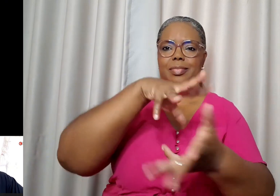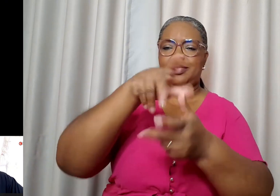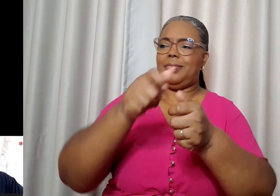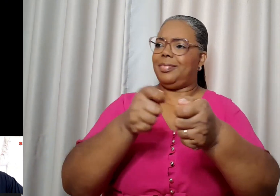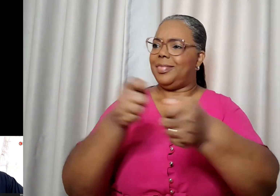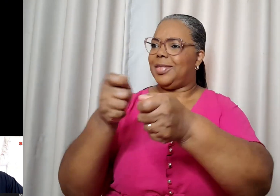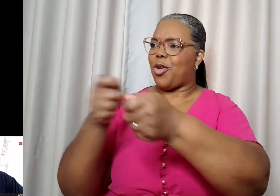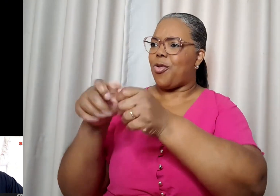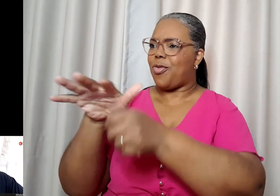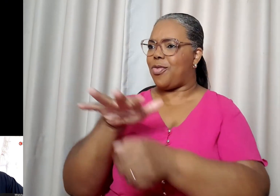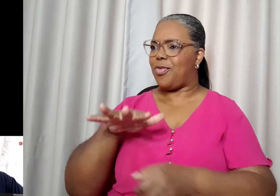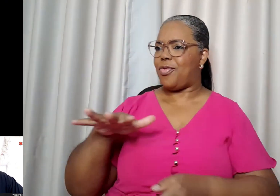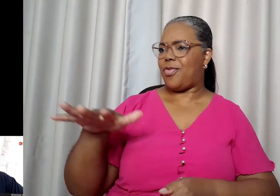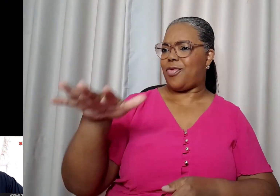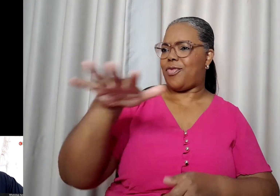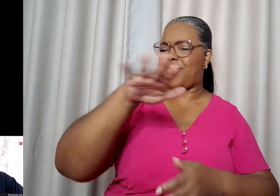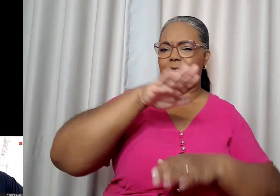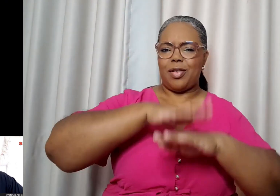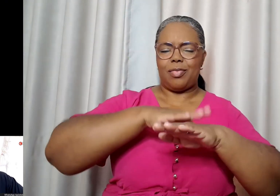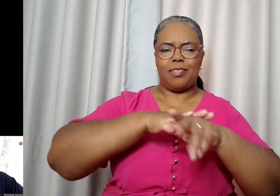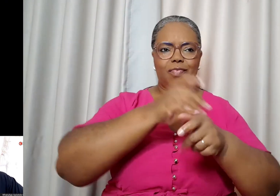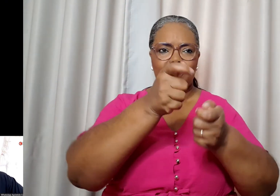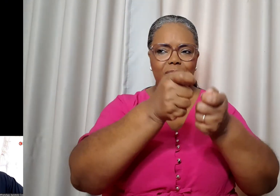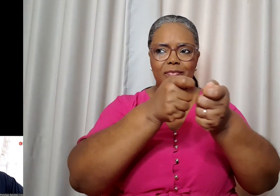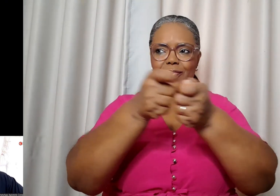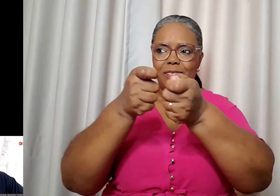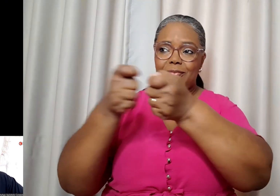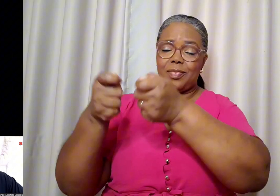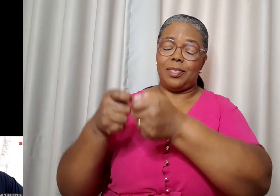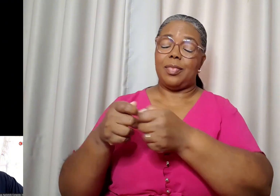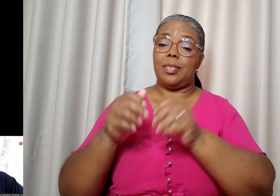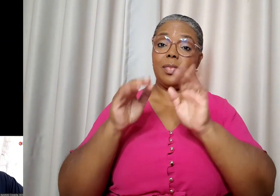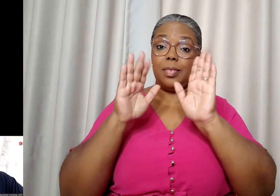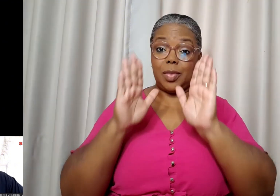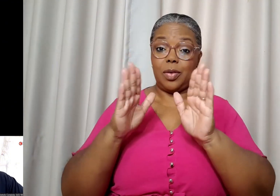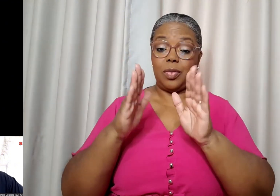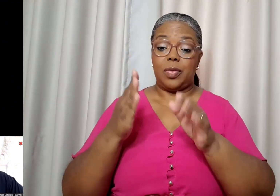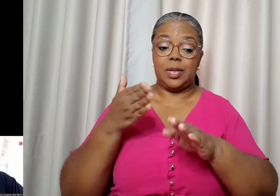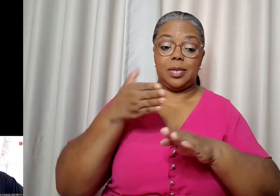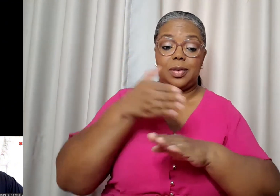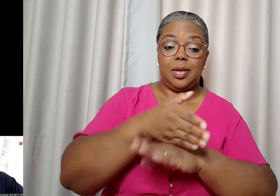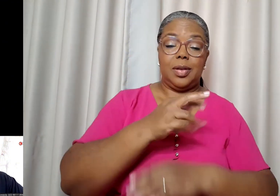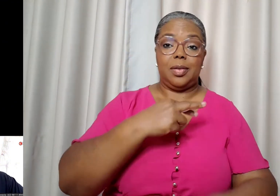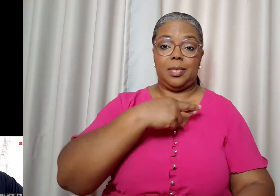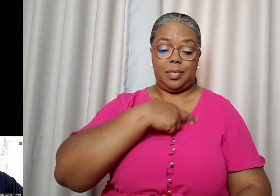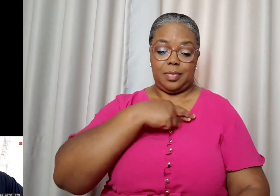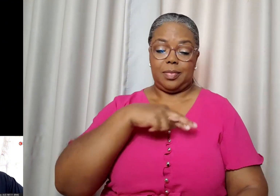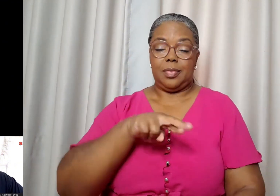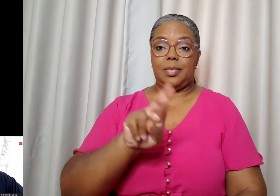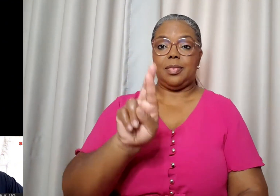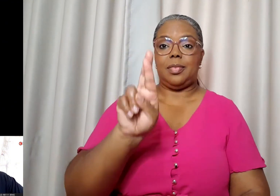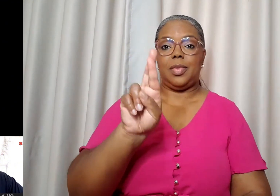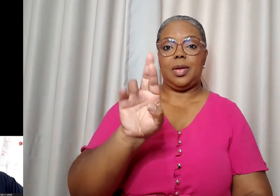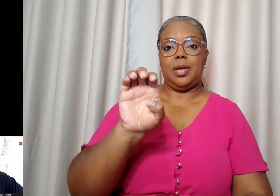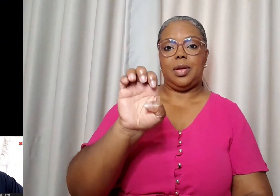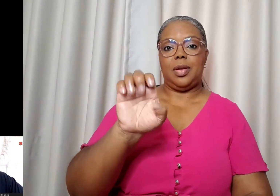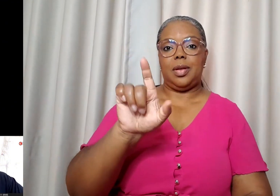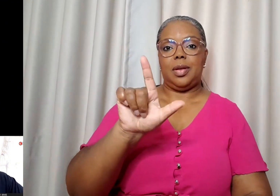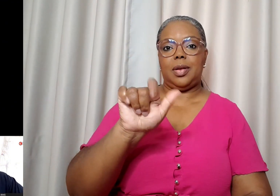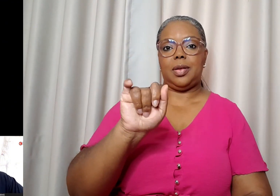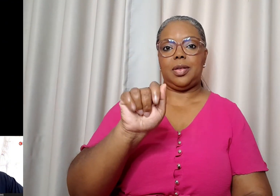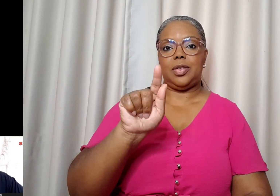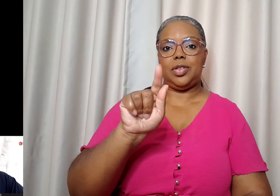Então, quando a gente entra numa religião, a gente começa a só ter uma visão